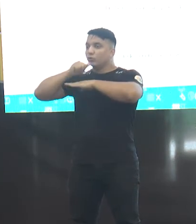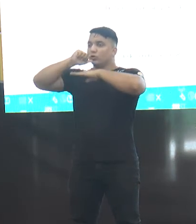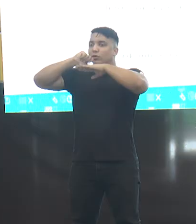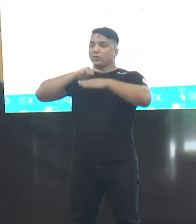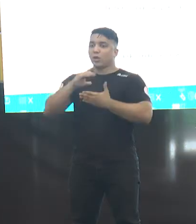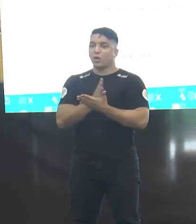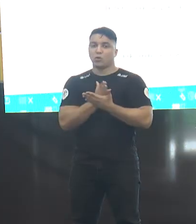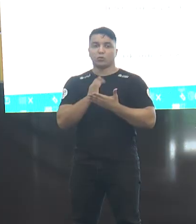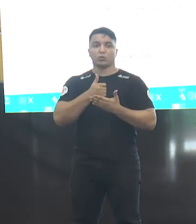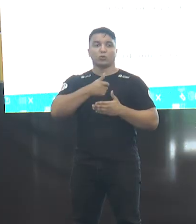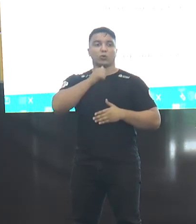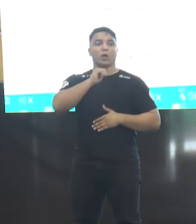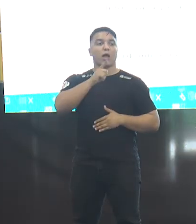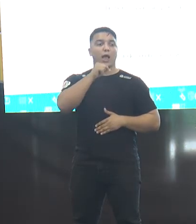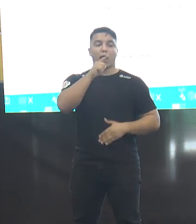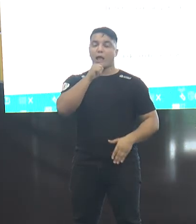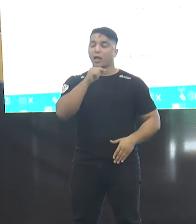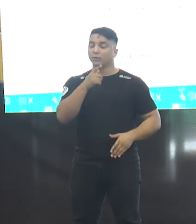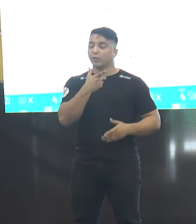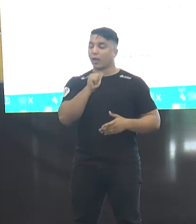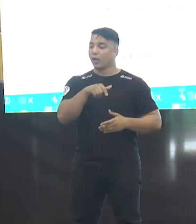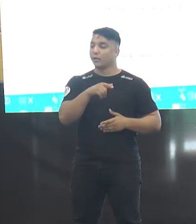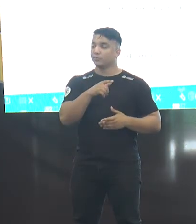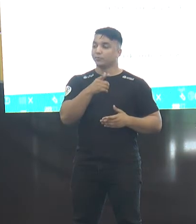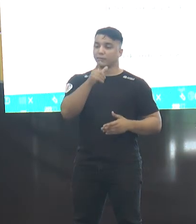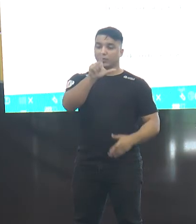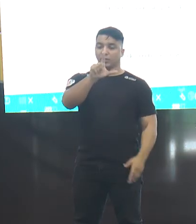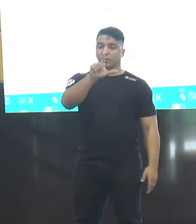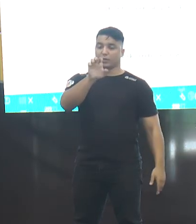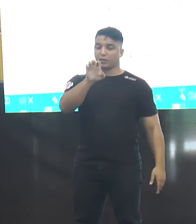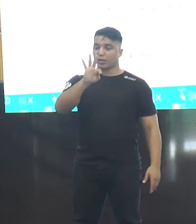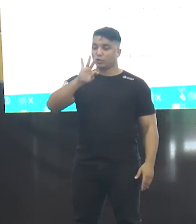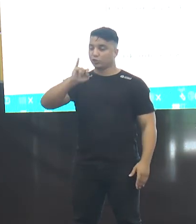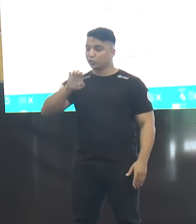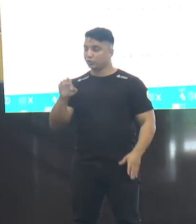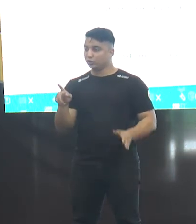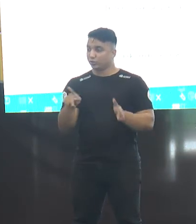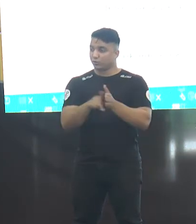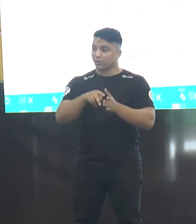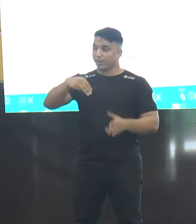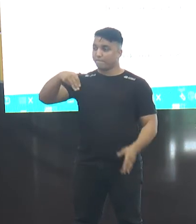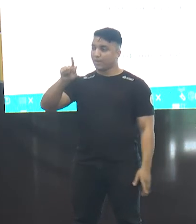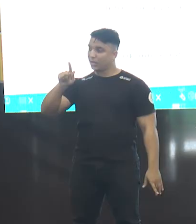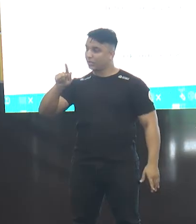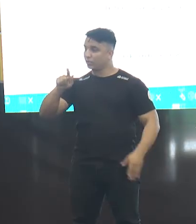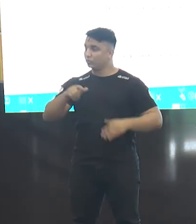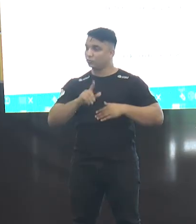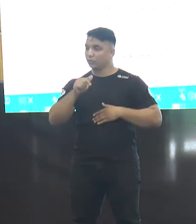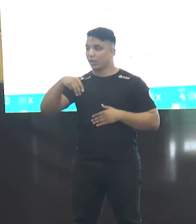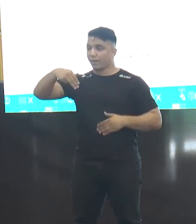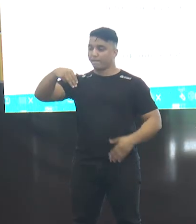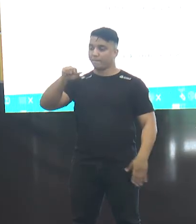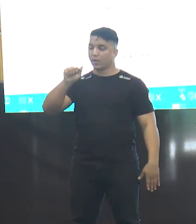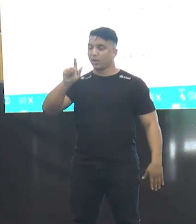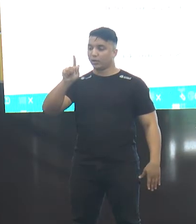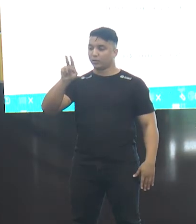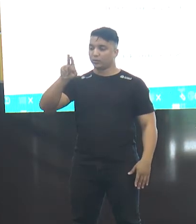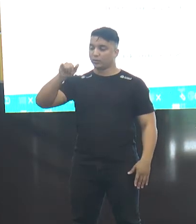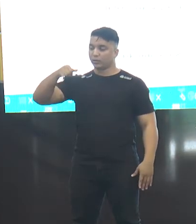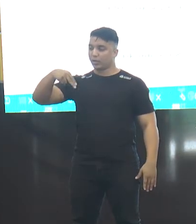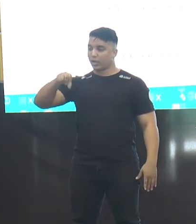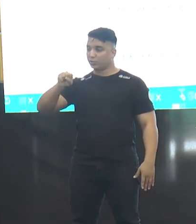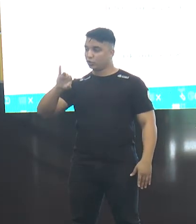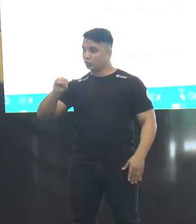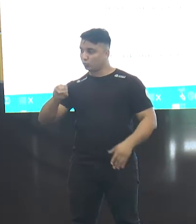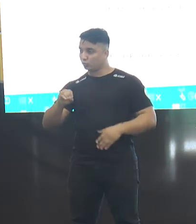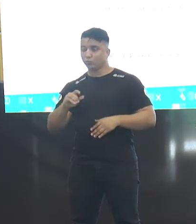Alguns aqui já tomaram leite de magnésia. Leite de magnésio é uma coisa que a gente tem que tomar cuidado quando a gente toma. Porque o leite